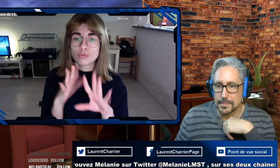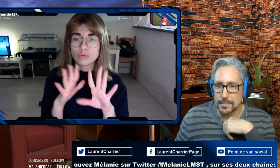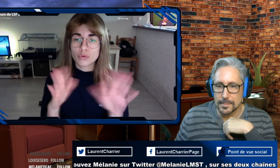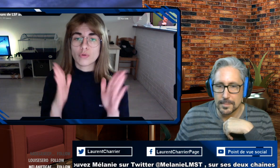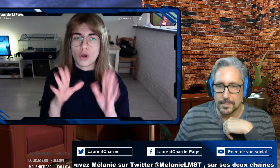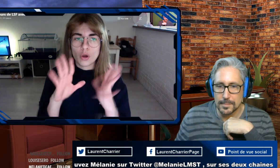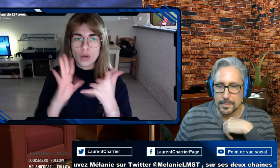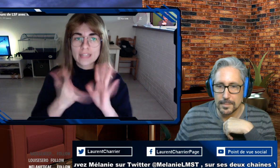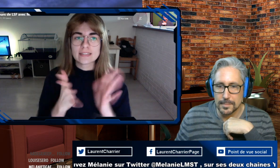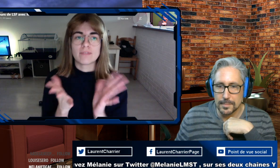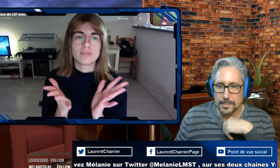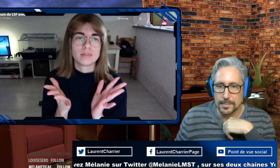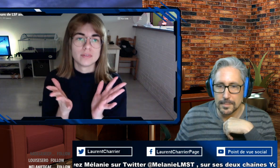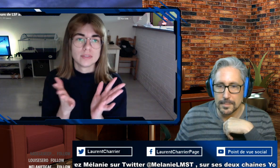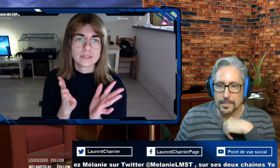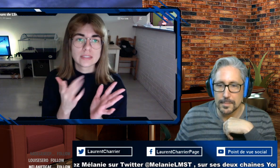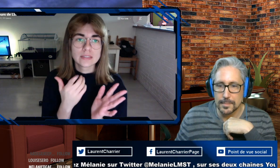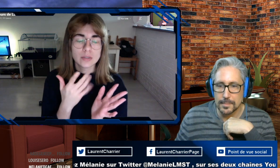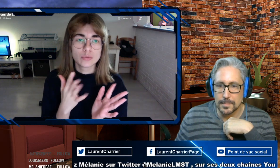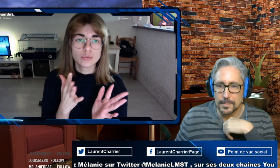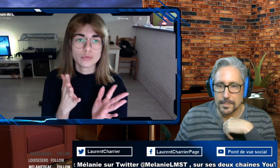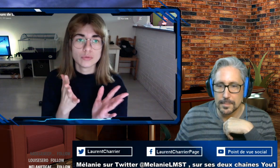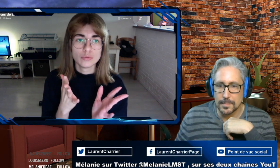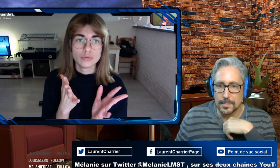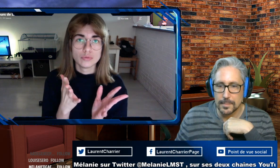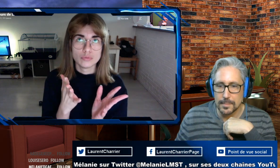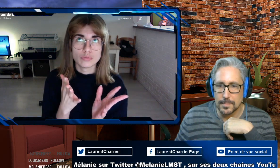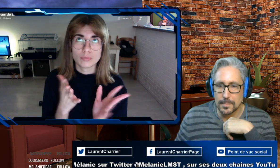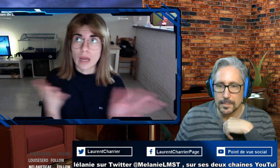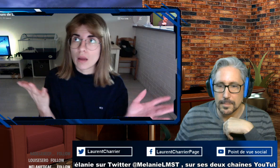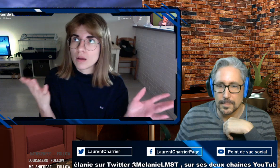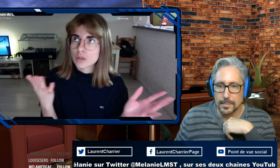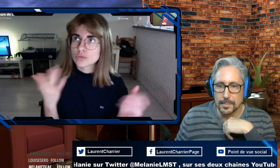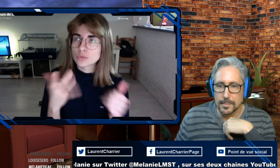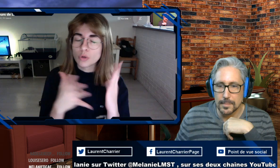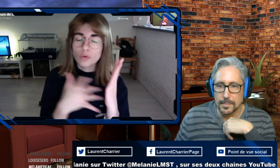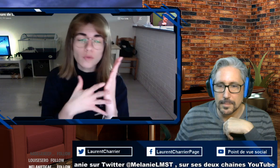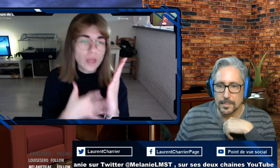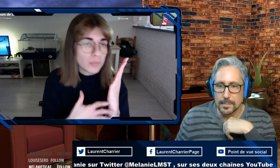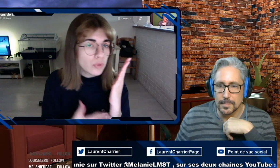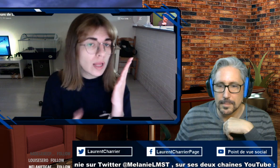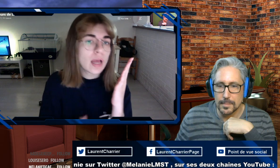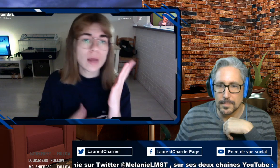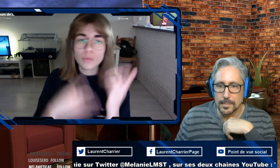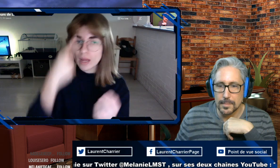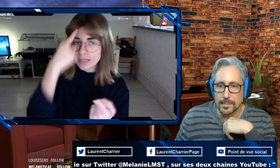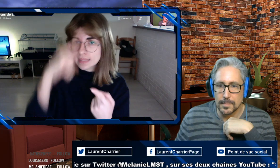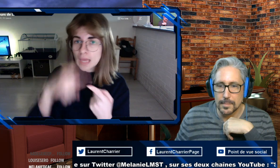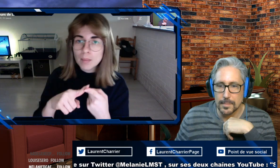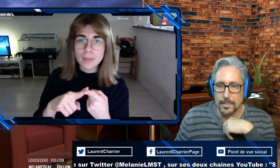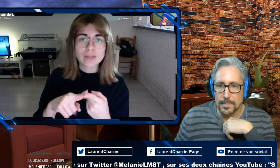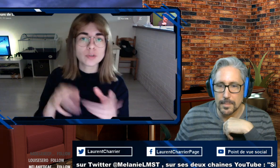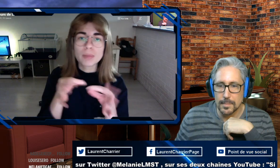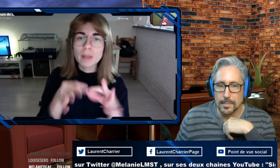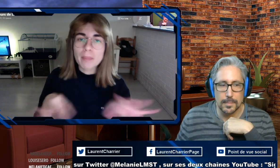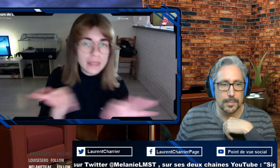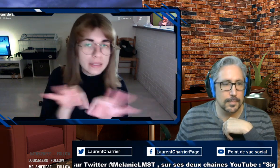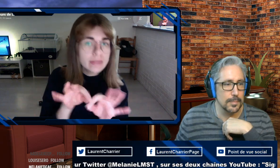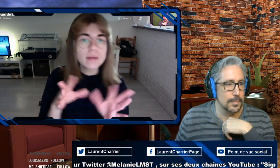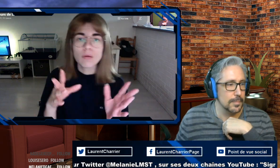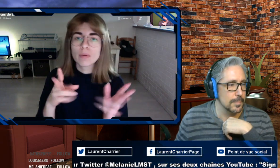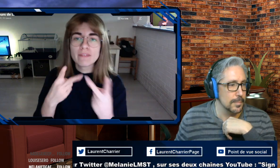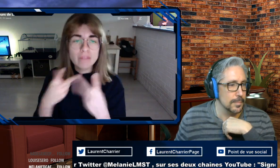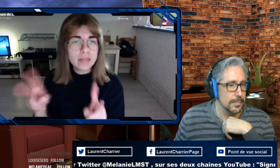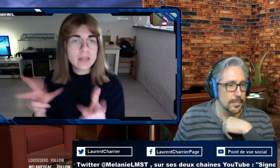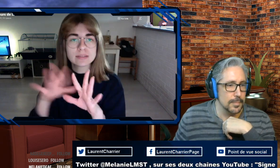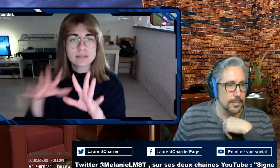spécialement en LSF. C'est-à-dire que, bah, peut-être que le vocabulaire, un thème, par exemple les